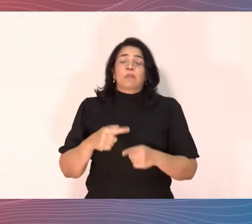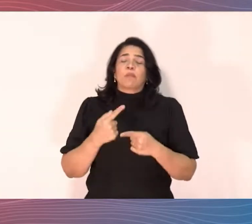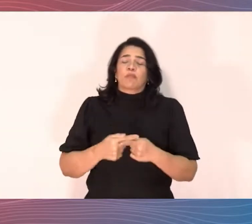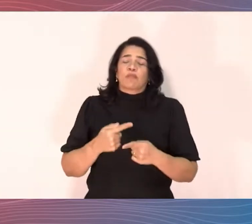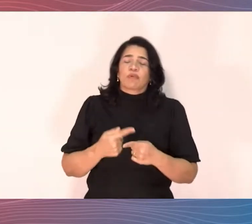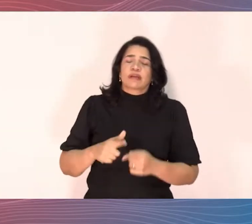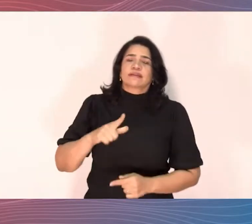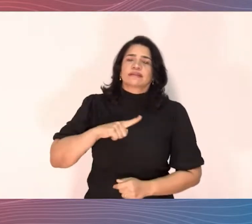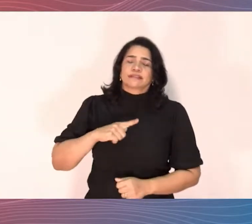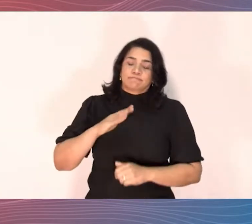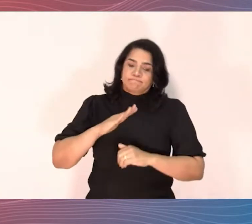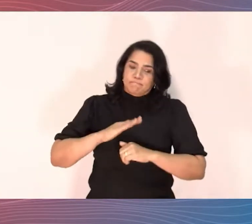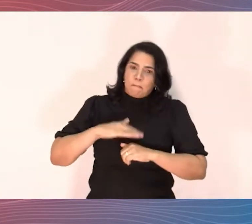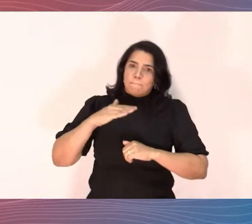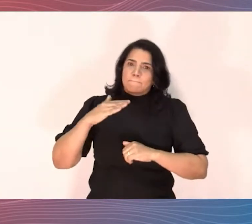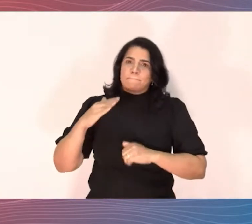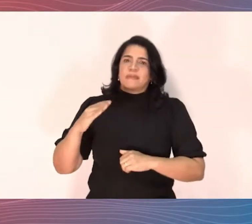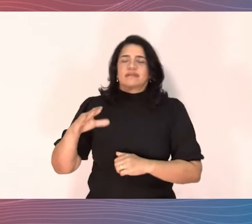Voltando lá